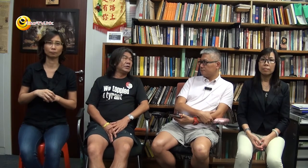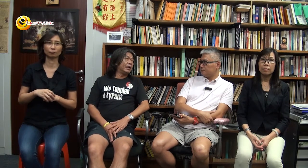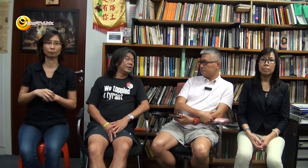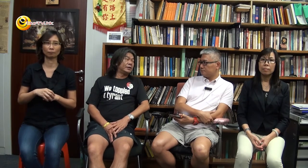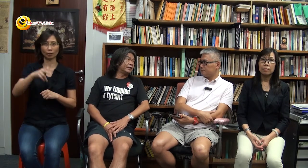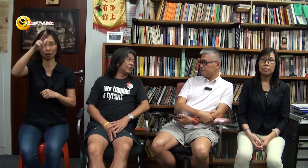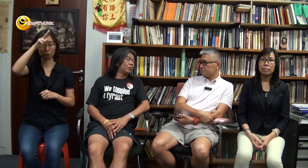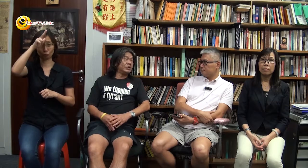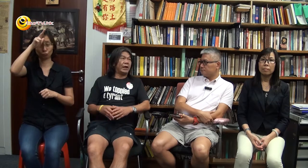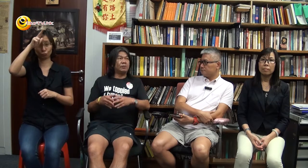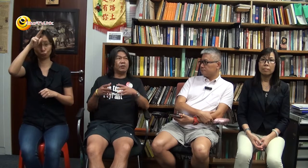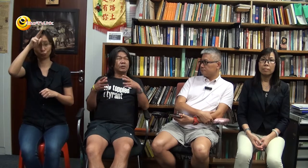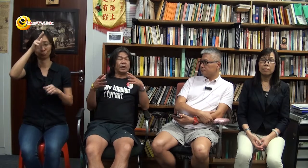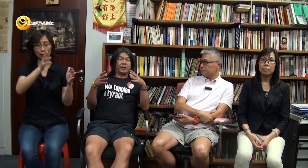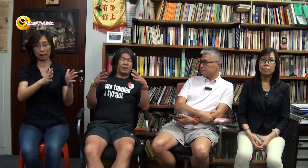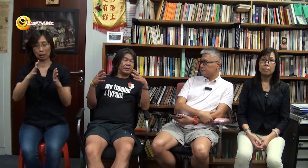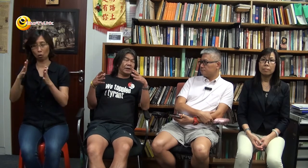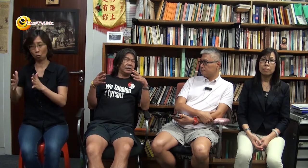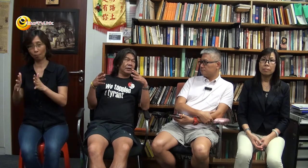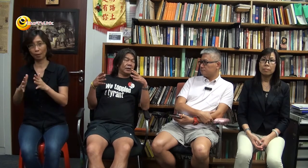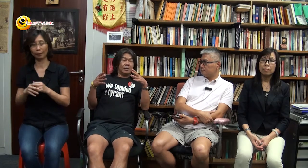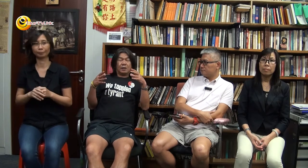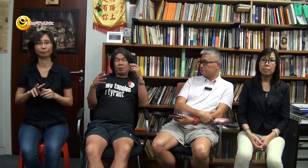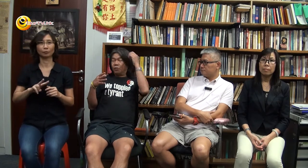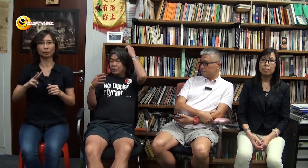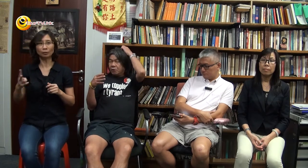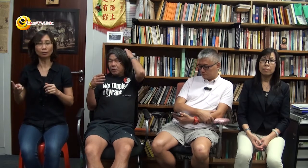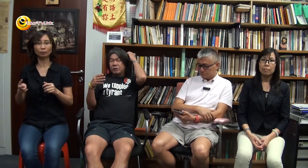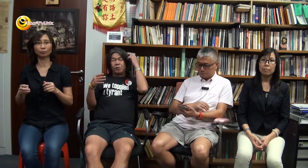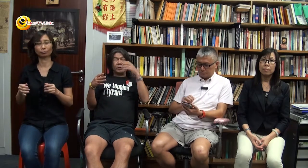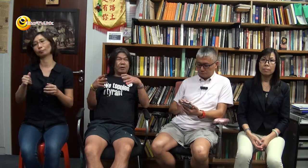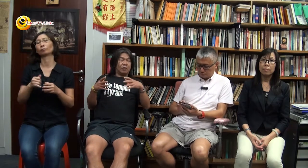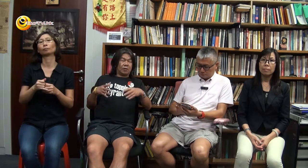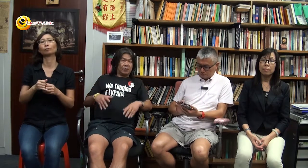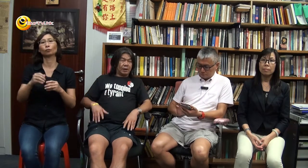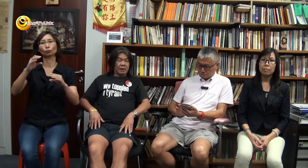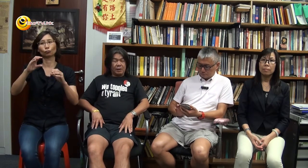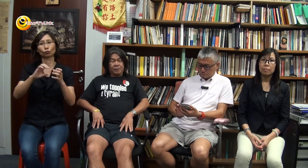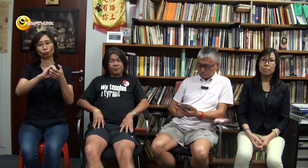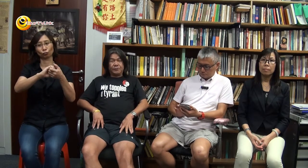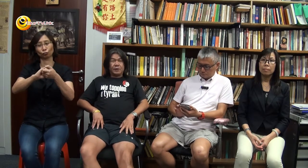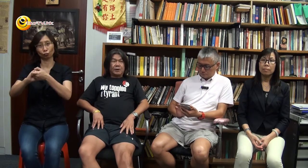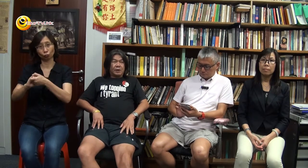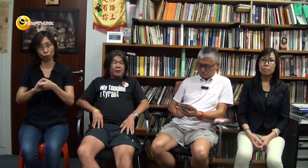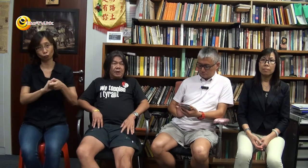整個官制，即整個官制希望用這個殖民地的官僚去組織